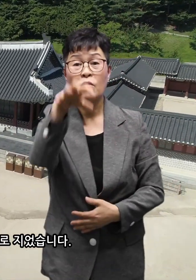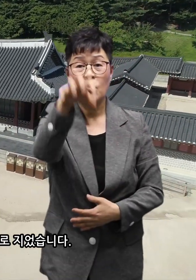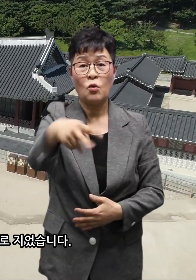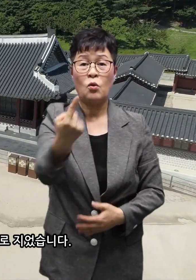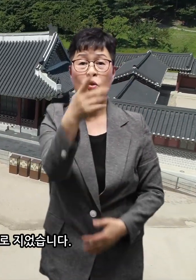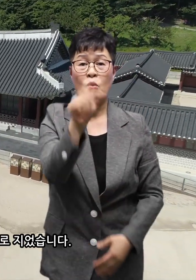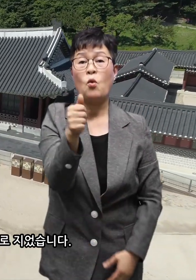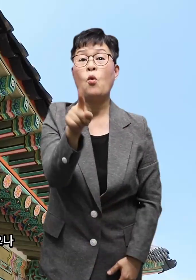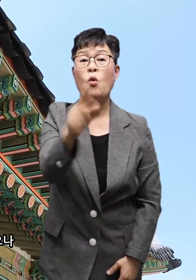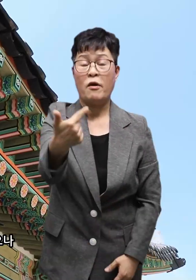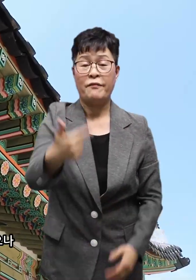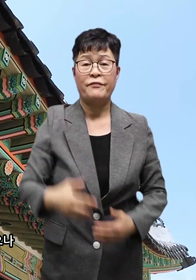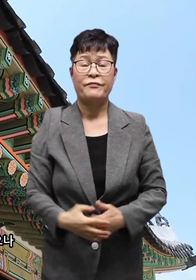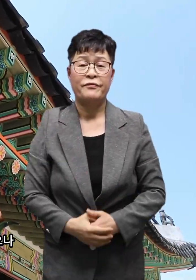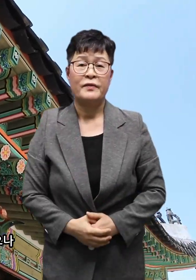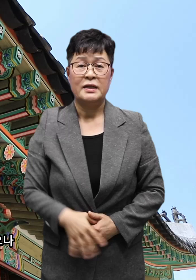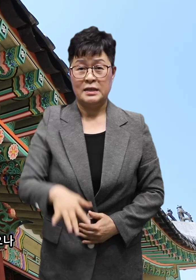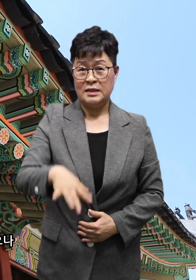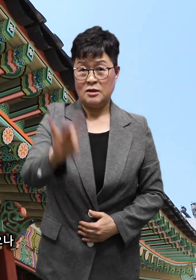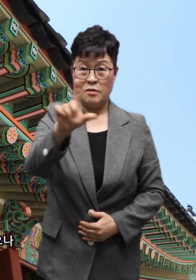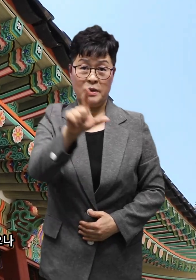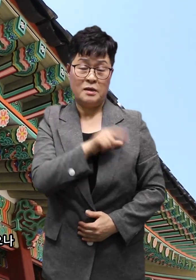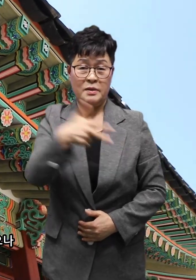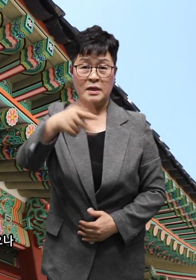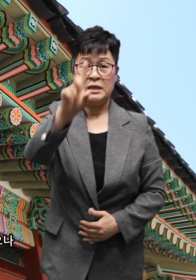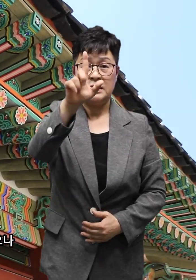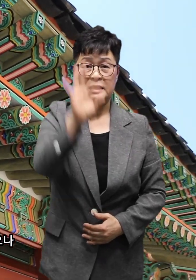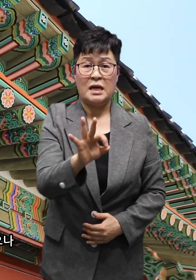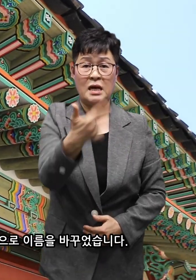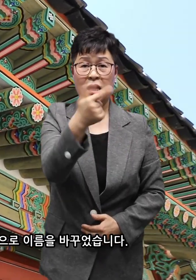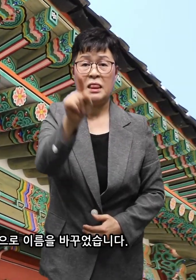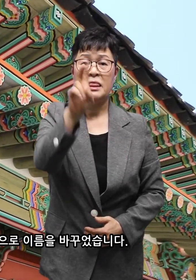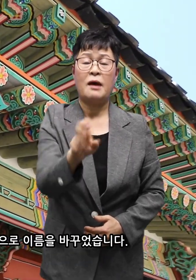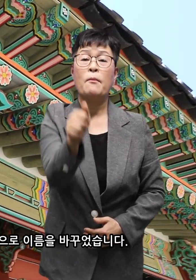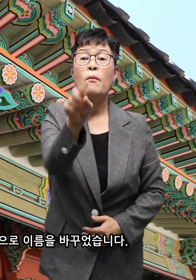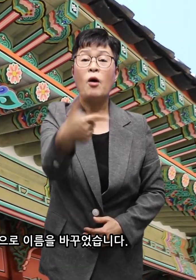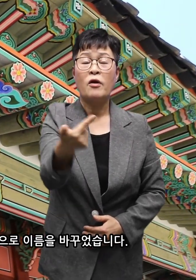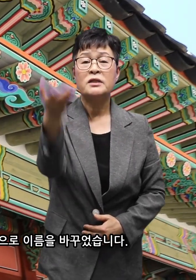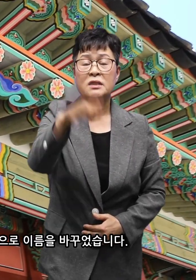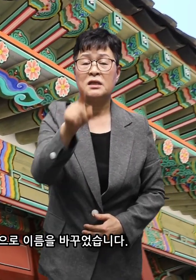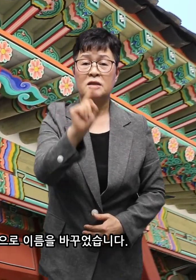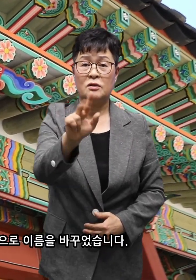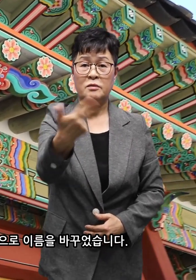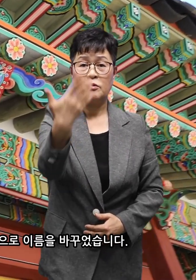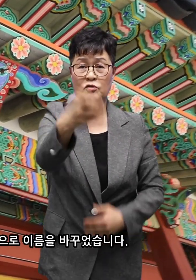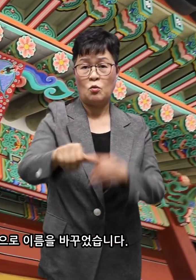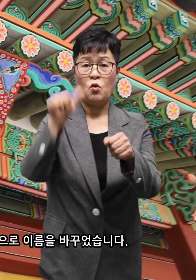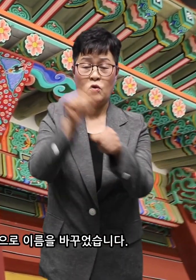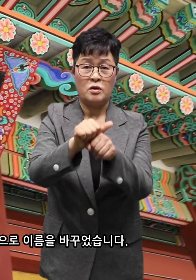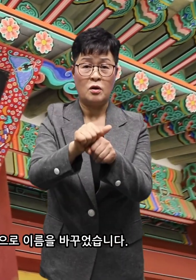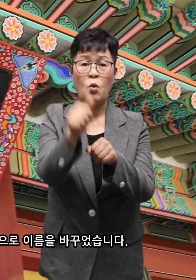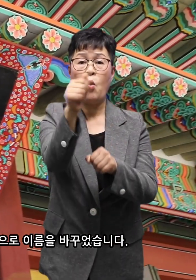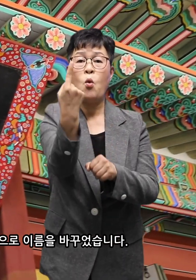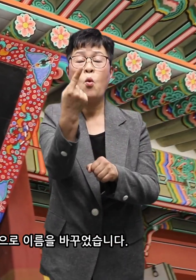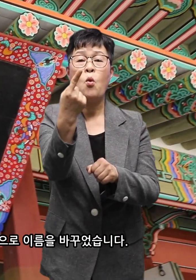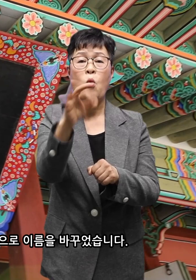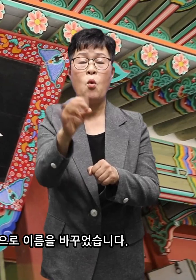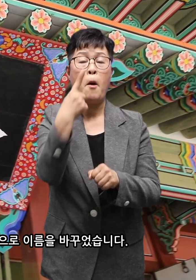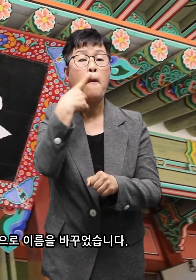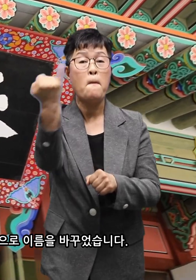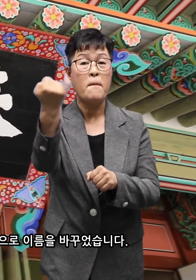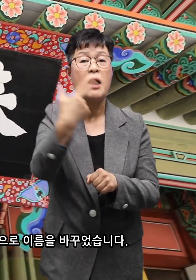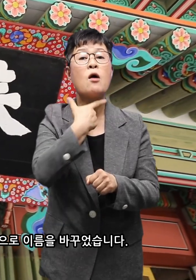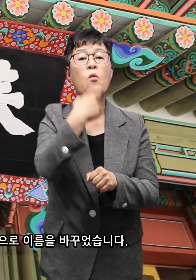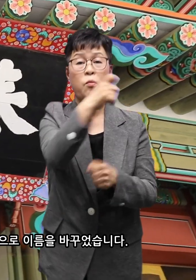지었습니다. 처음 이름은 장남헌이었으나 1795년 해경궁 홍시의 회가변을